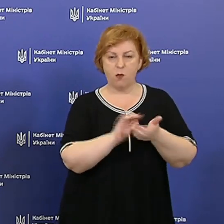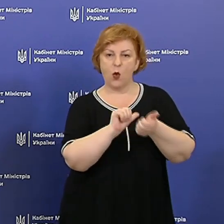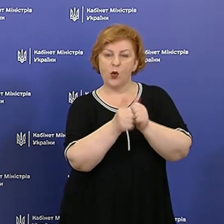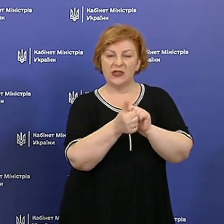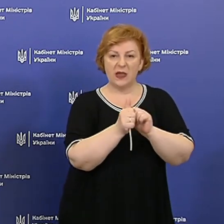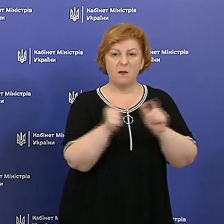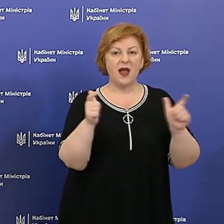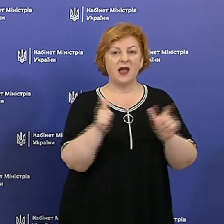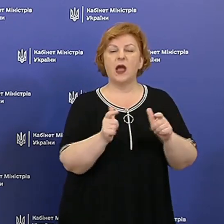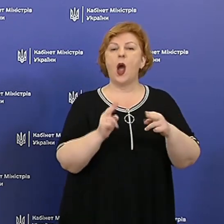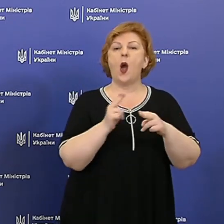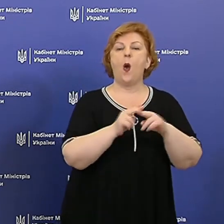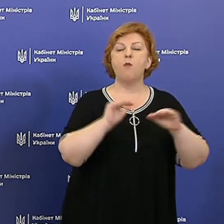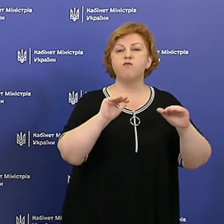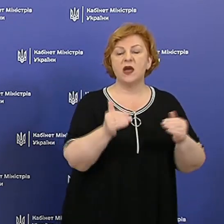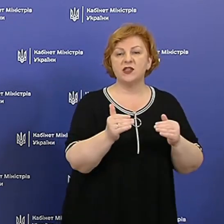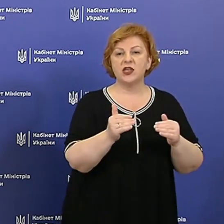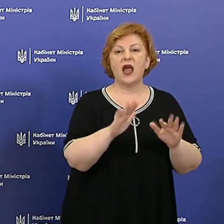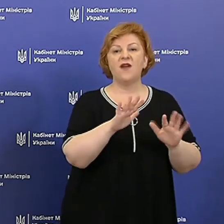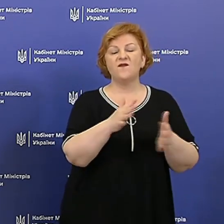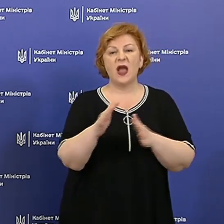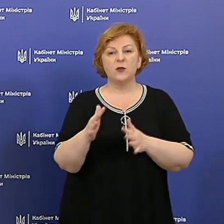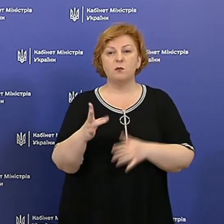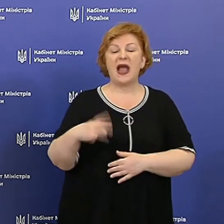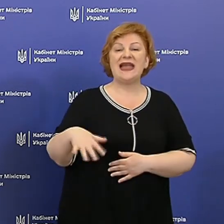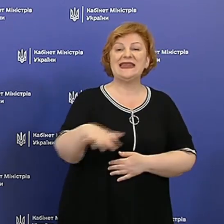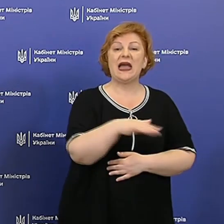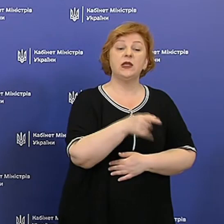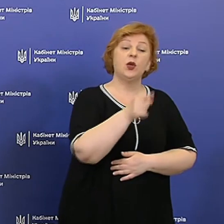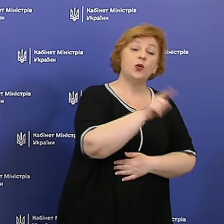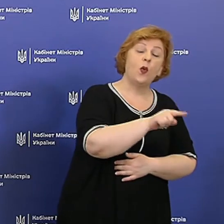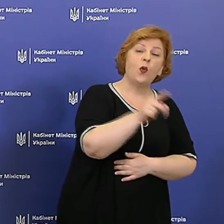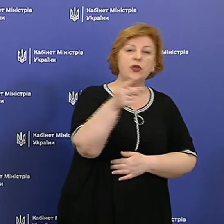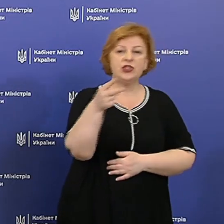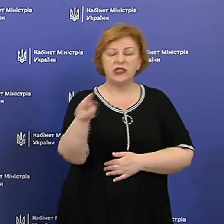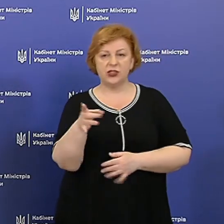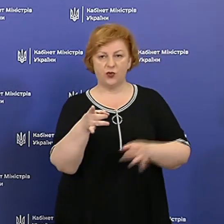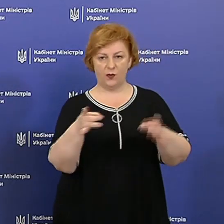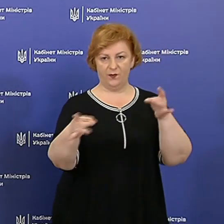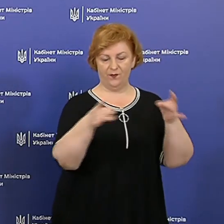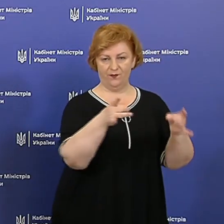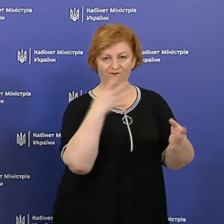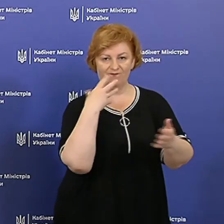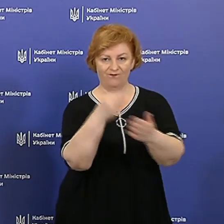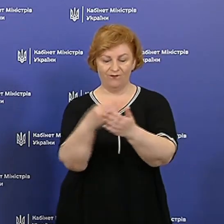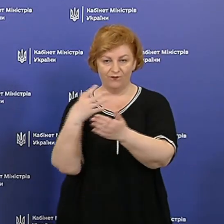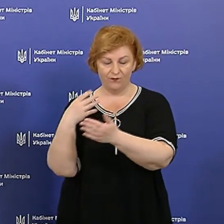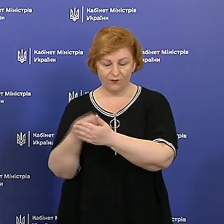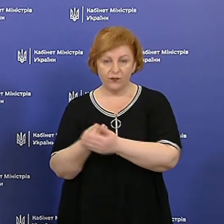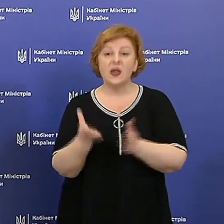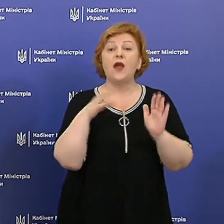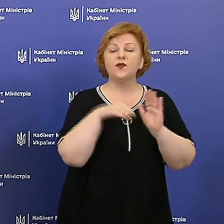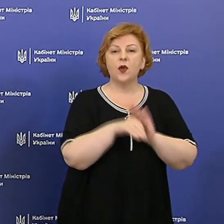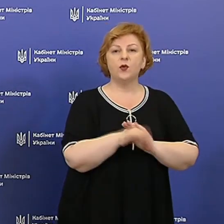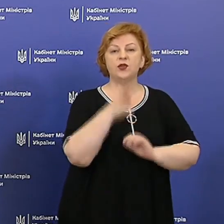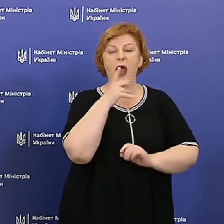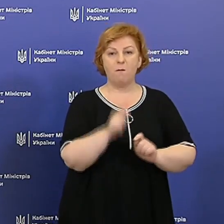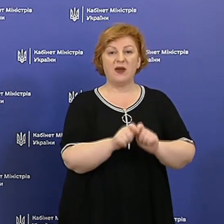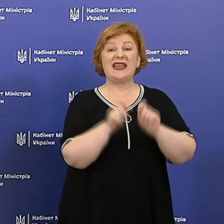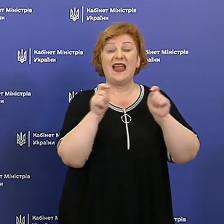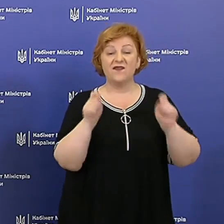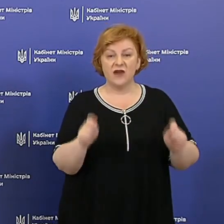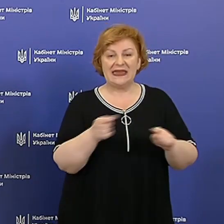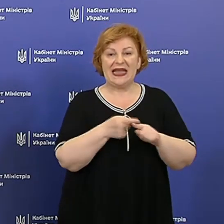карантину обмеження відбуваються на території того чи іншого регіону. В тому числі при введенні